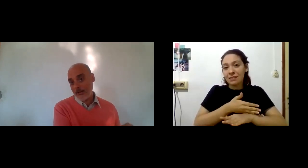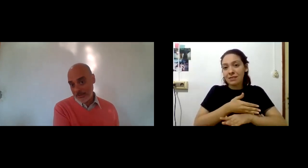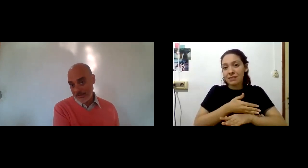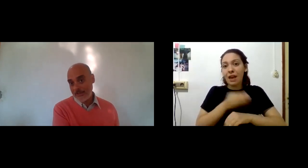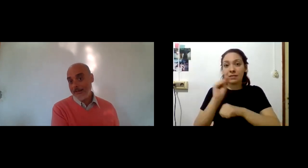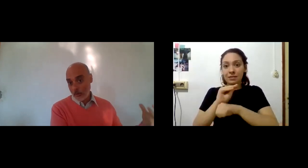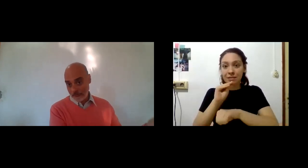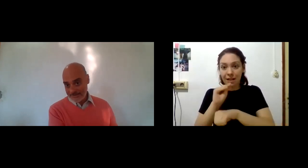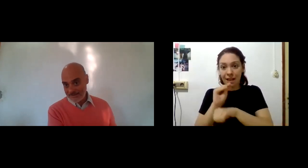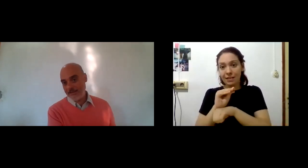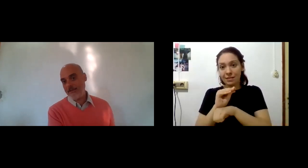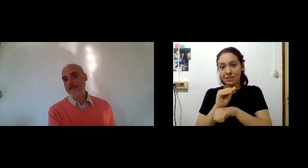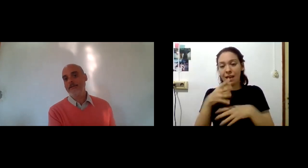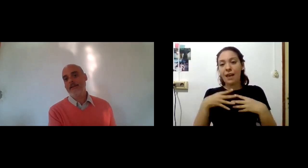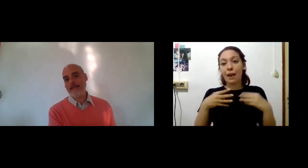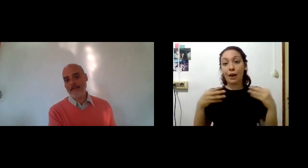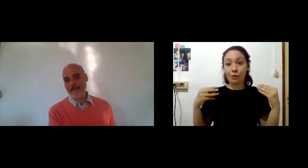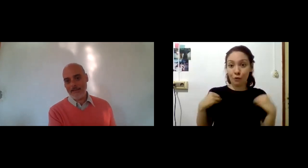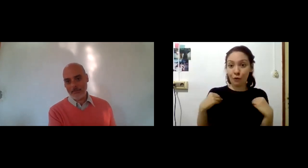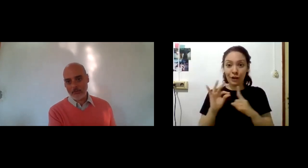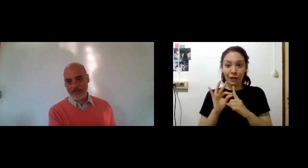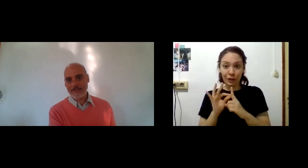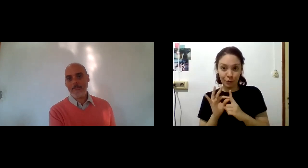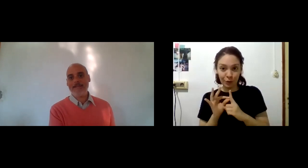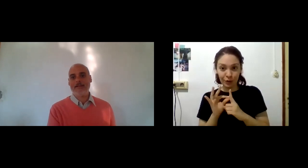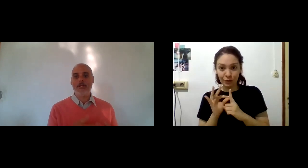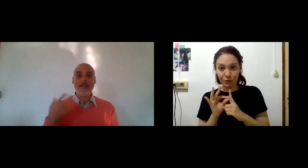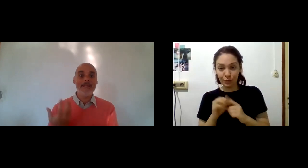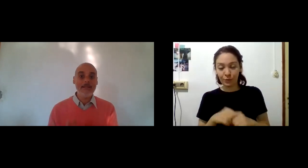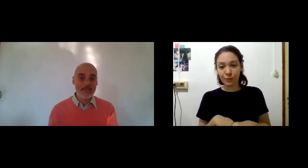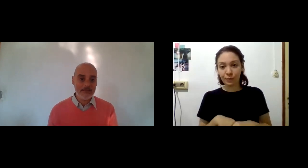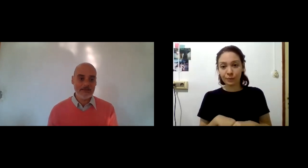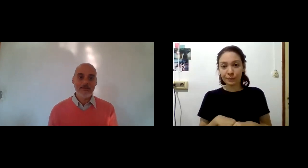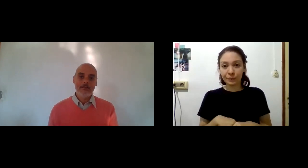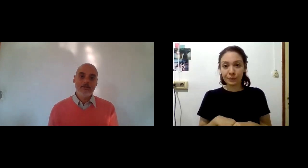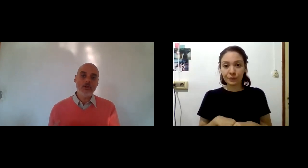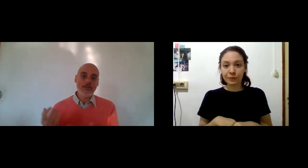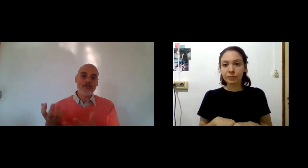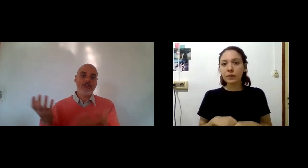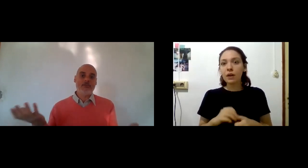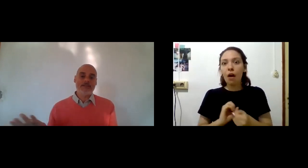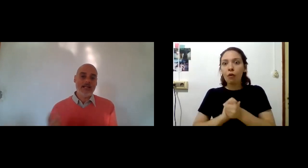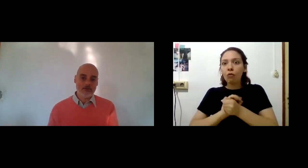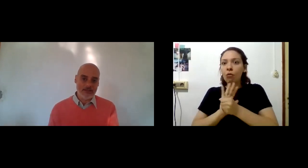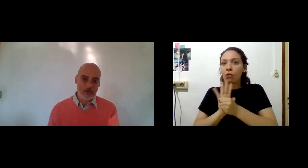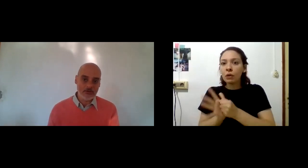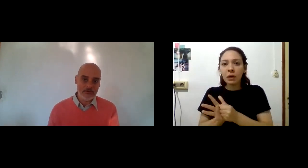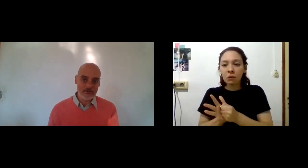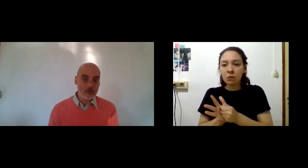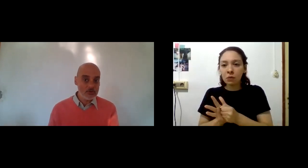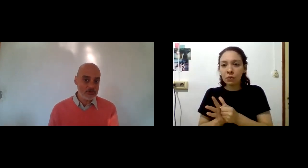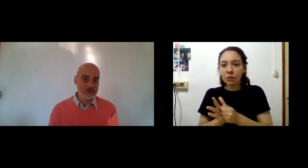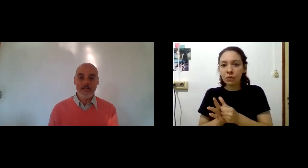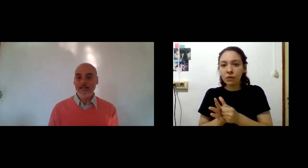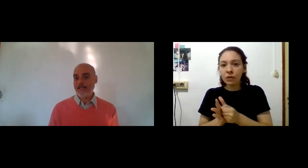TWILSU más la escuela ofrecía en la propia escuela. ¿Qué pasa? Con la pandemia todo esto se vio afectado, o sea, no hemos